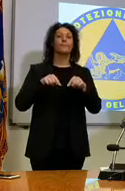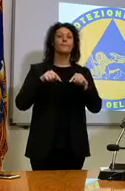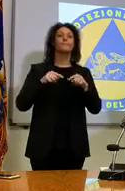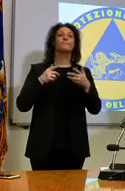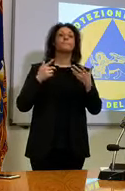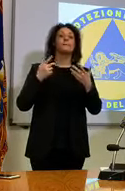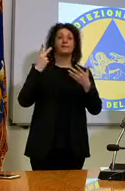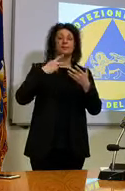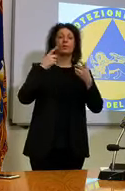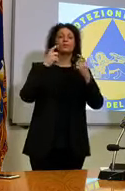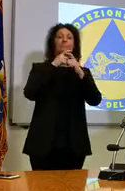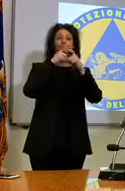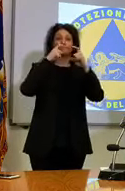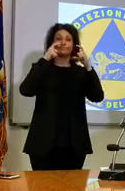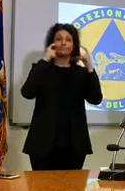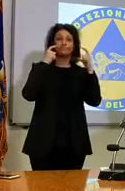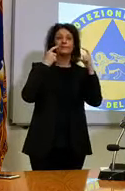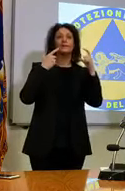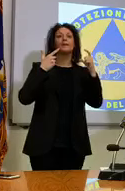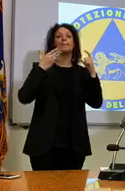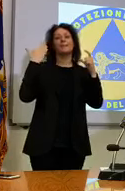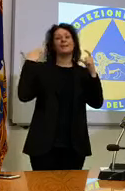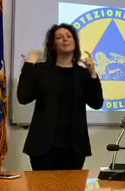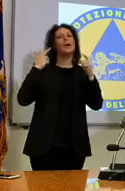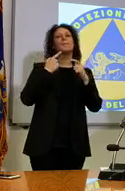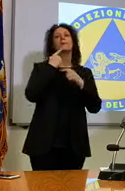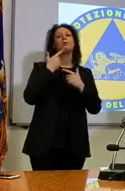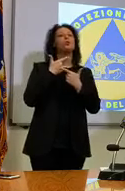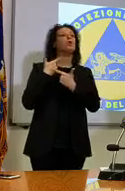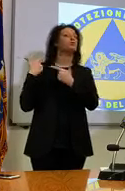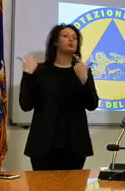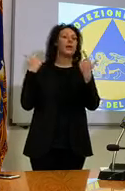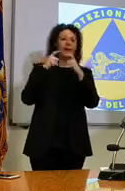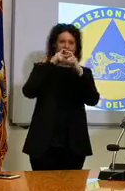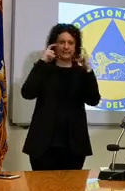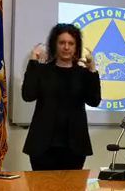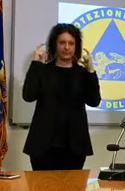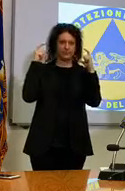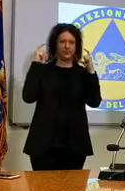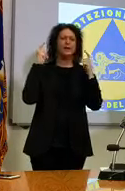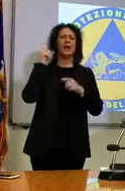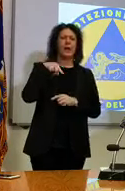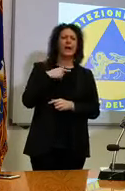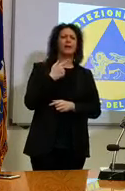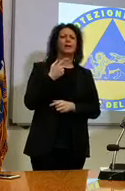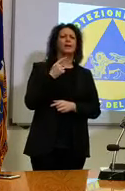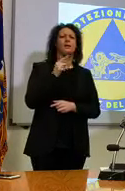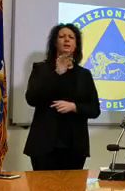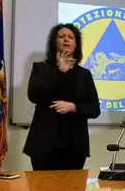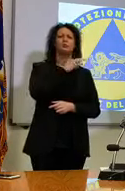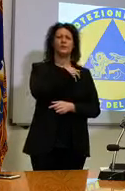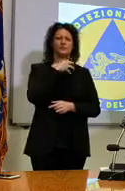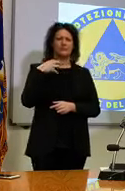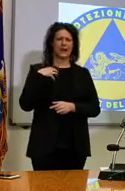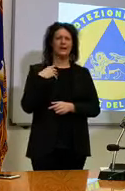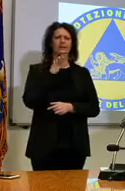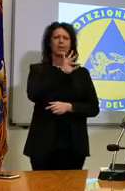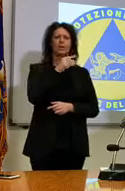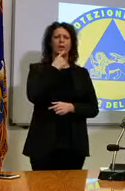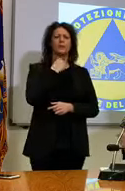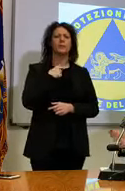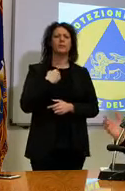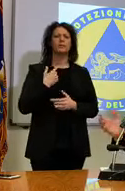spinto tanto per settimane perché non c'erano. Abbiamo addirittura sentito scienziati, ieri ho litigato anche in una radio, scienziati che ci